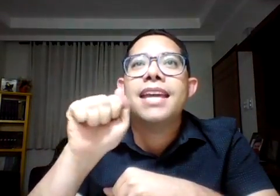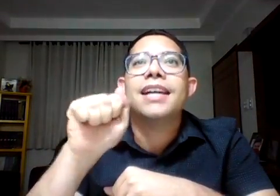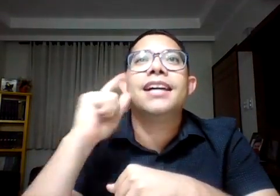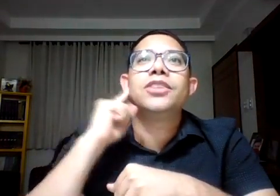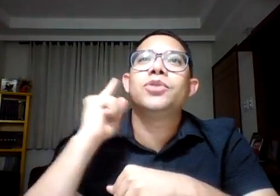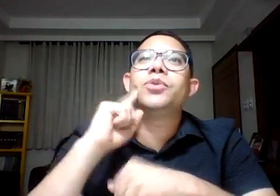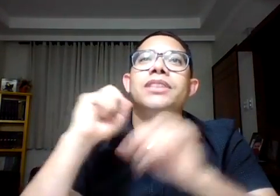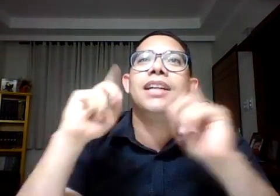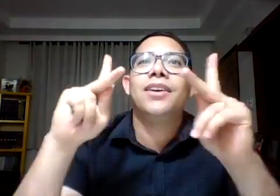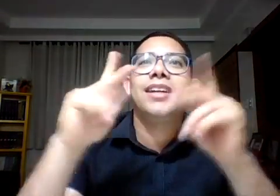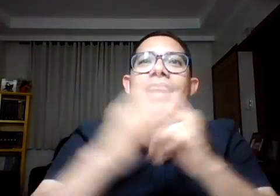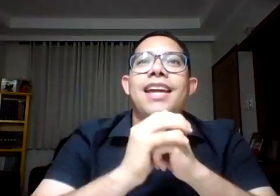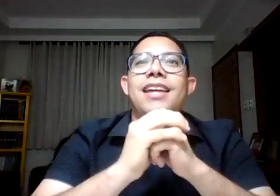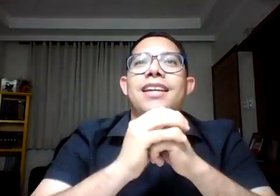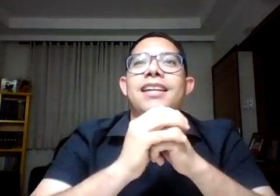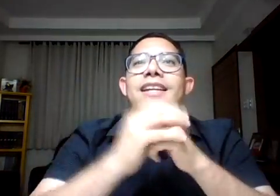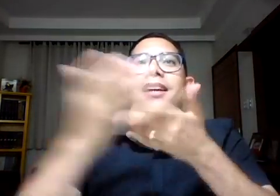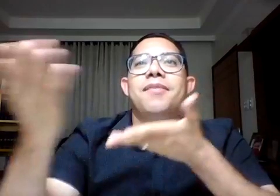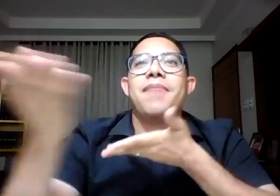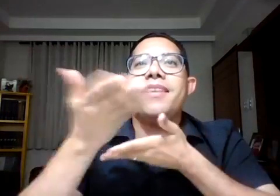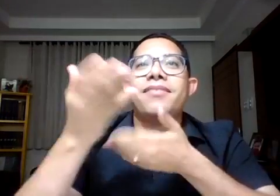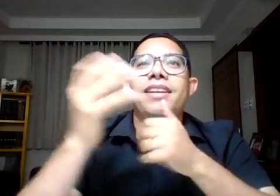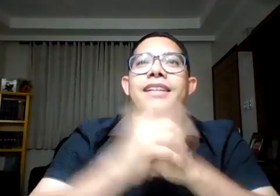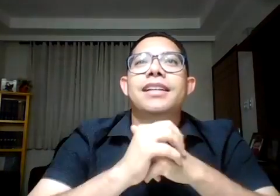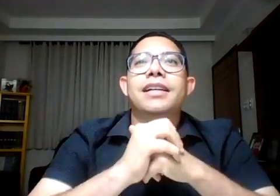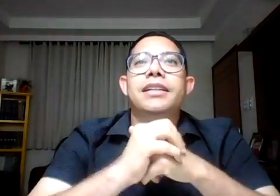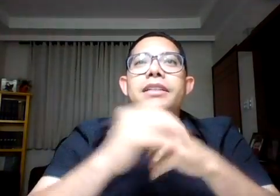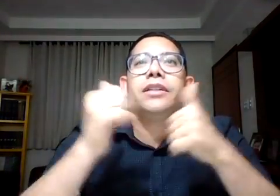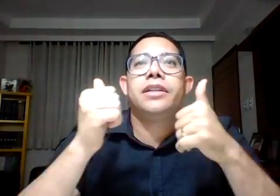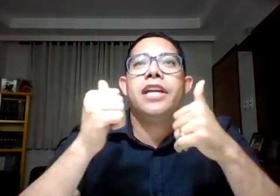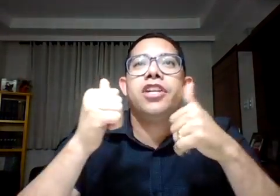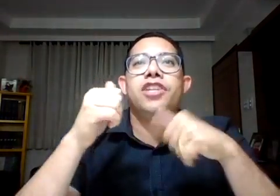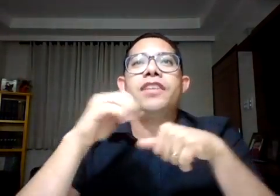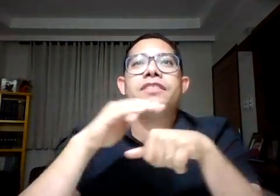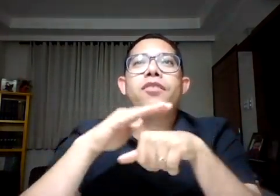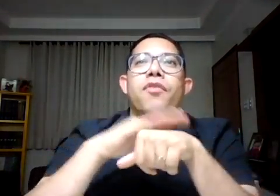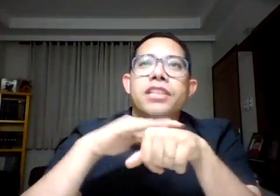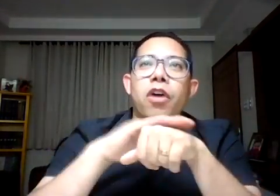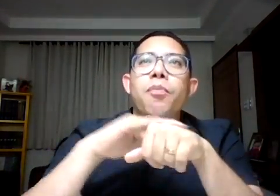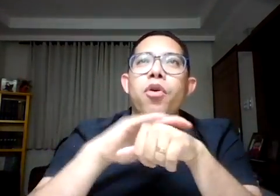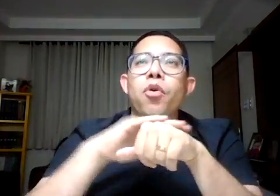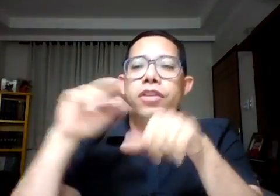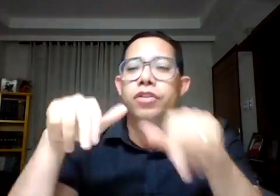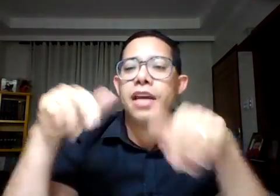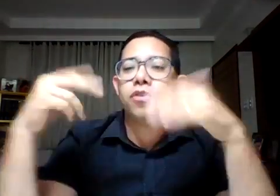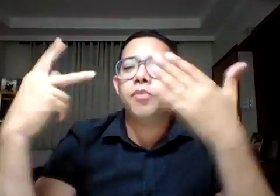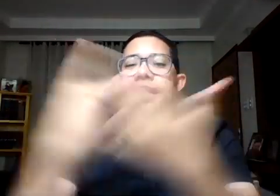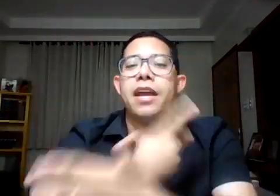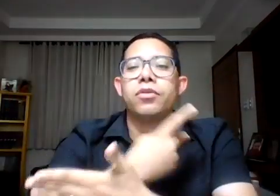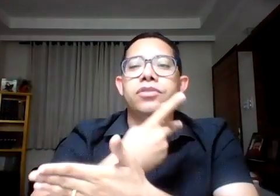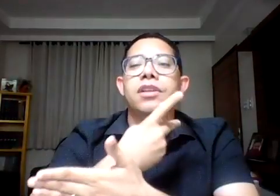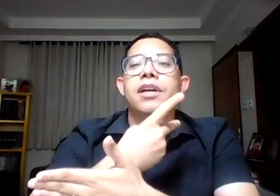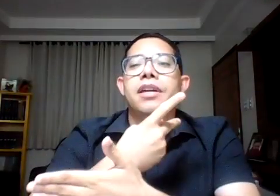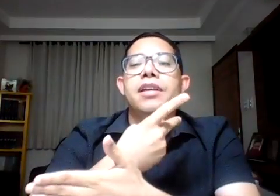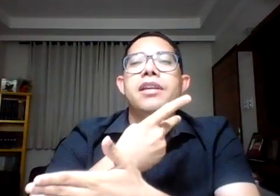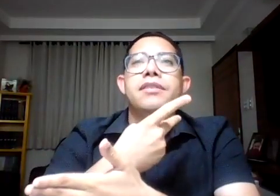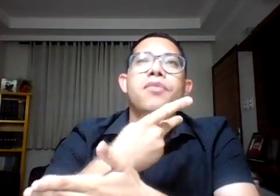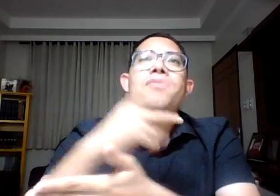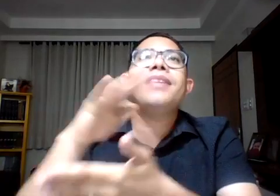Jusleia, surda, ok. Bem-vinda, ok? A gente vai conversar um pouco isso, né? Sobre erros que são